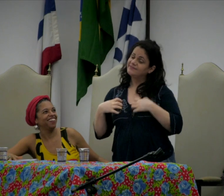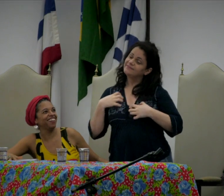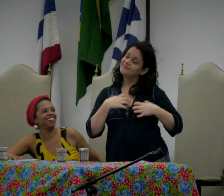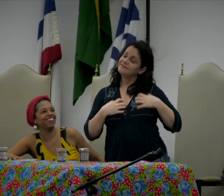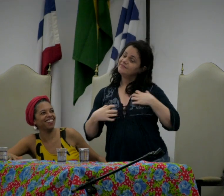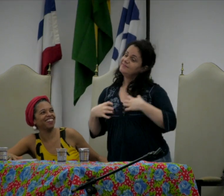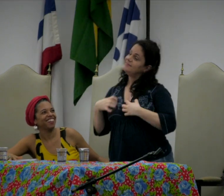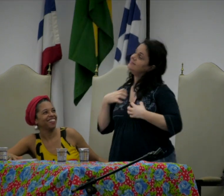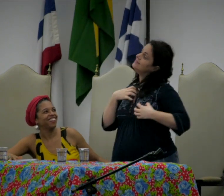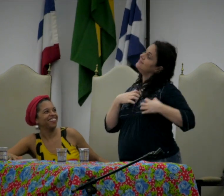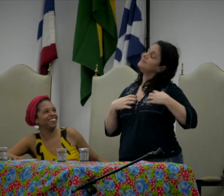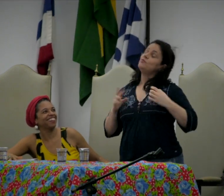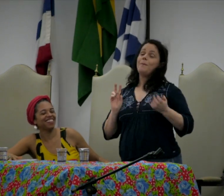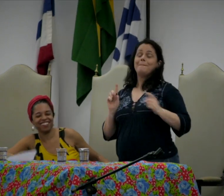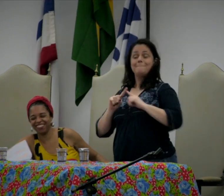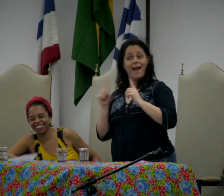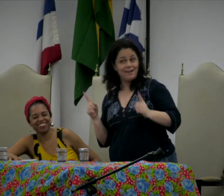Aí eu olhava para ela assim, aham.